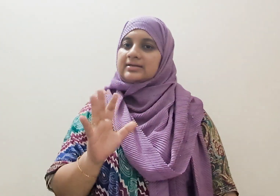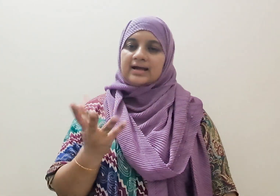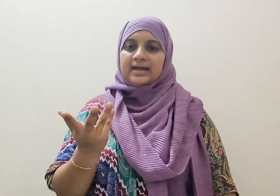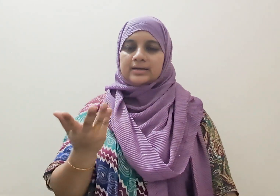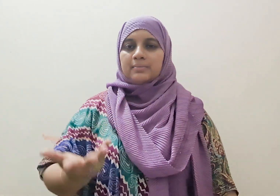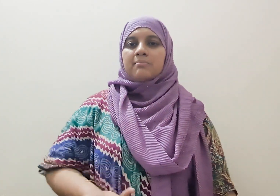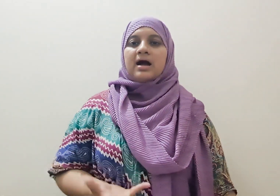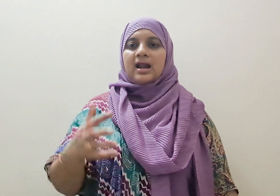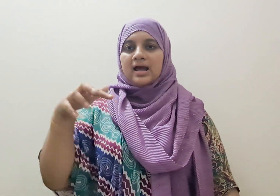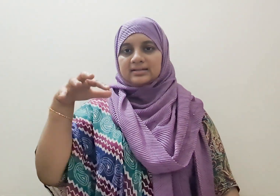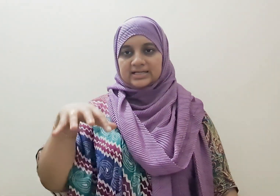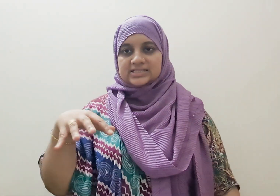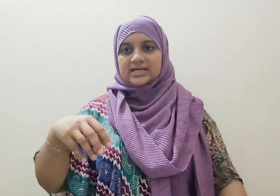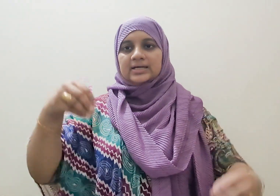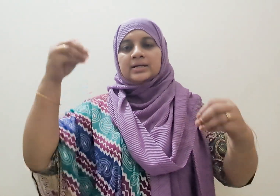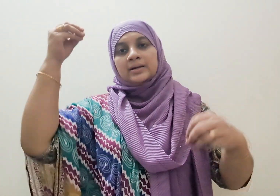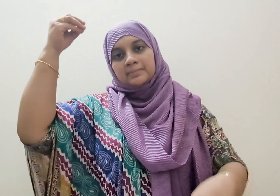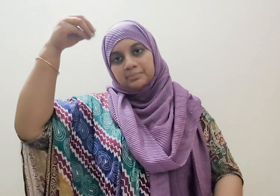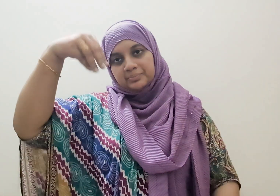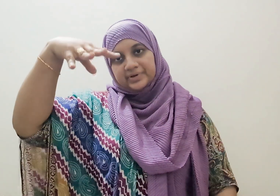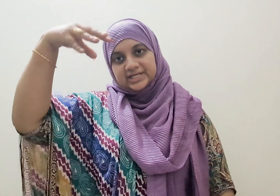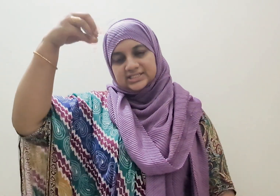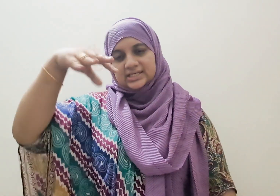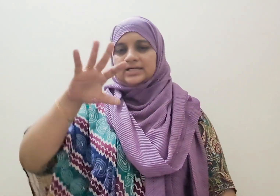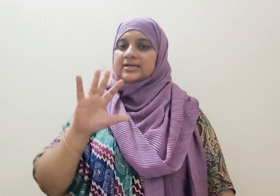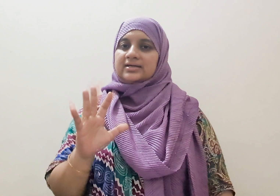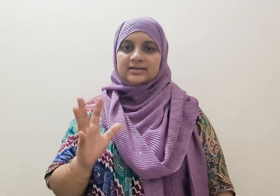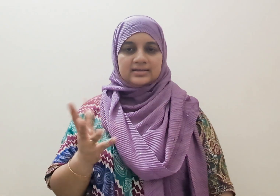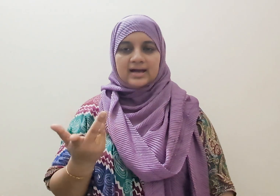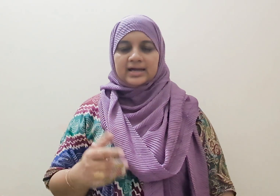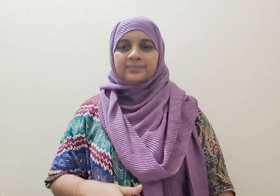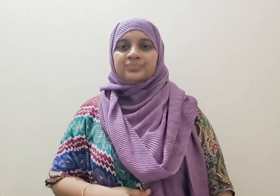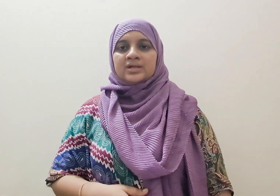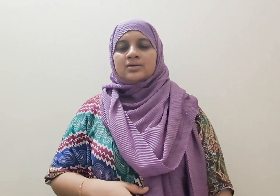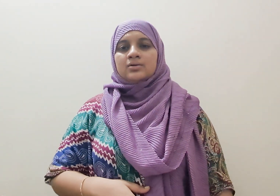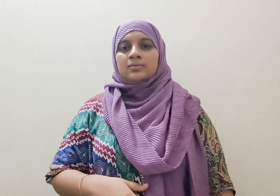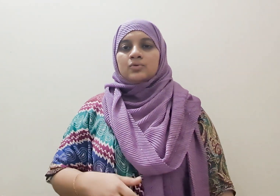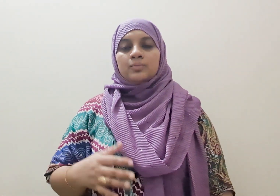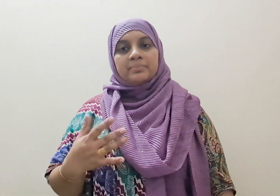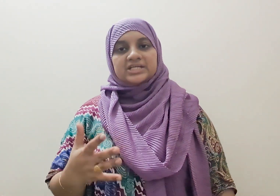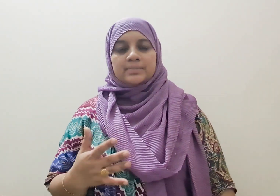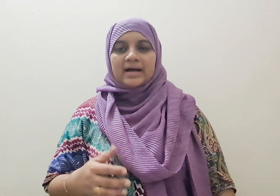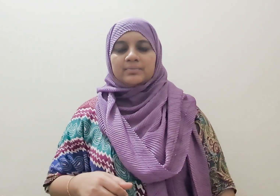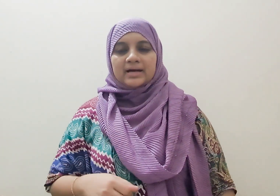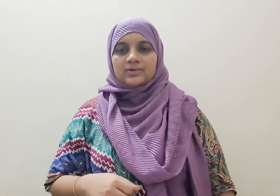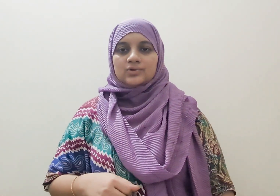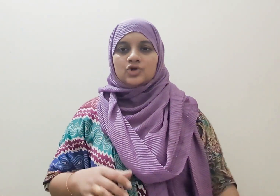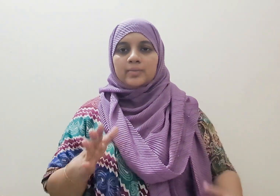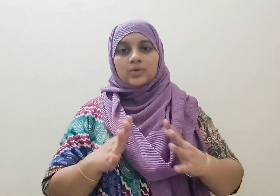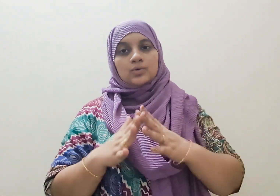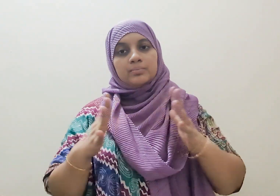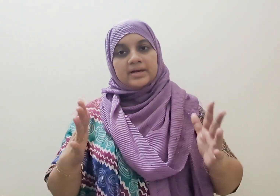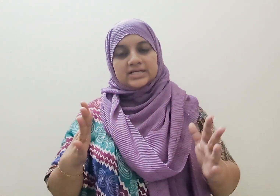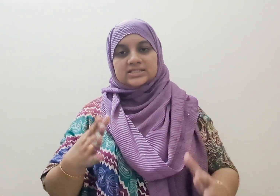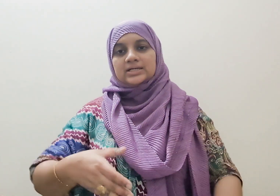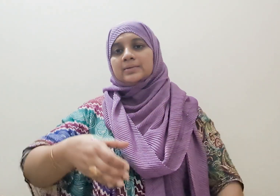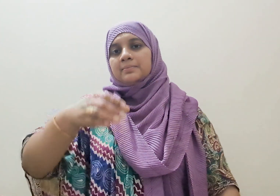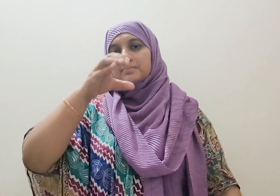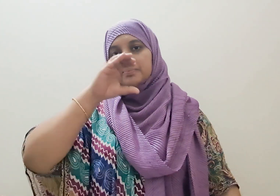নাই। বাংলাদেশে বৃষ্টি নাই। খুব বেশি পানি পান করতে হবে, খুব বেশি